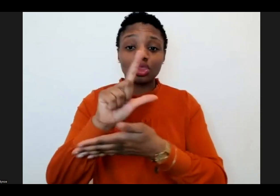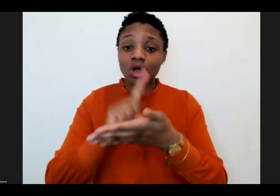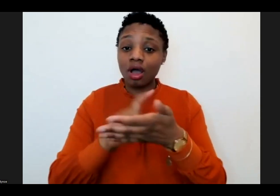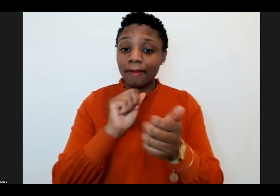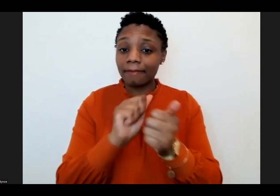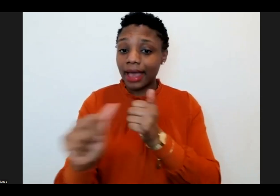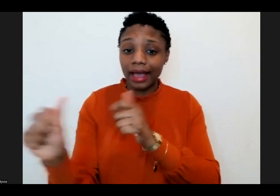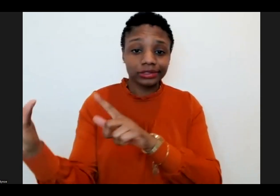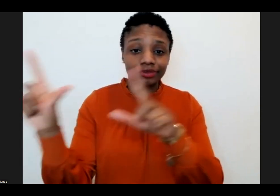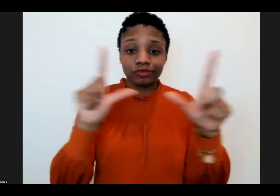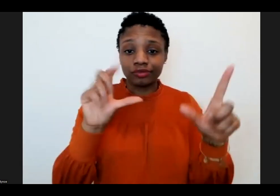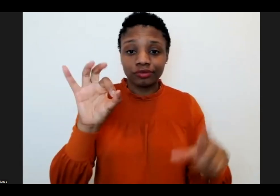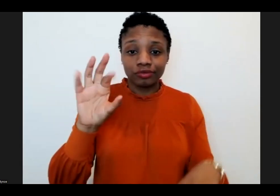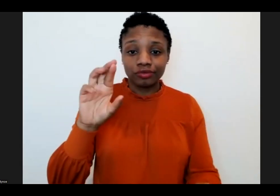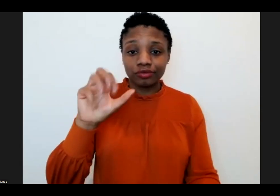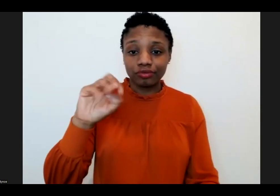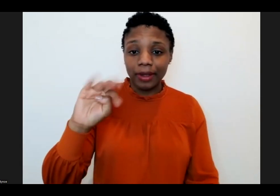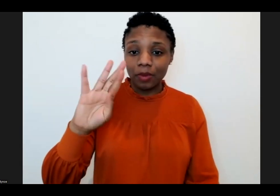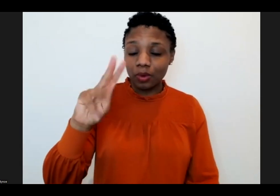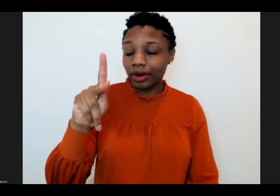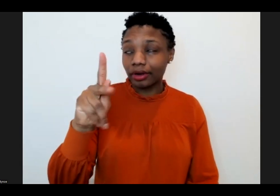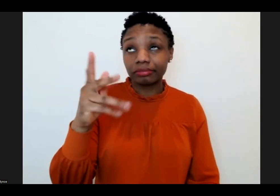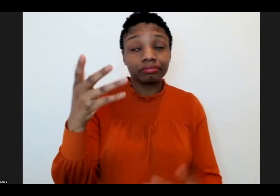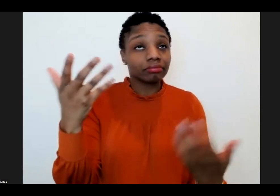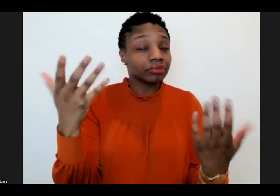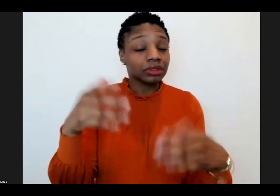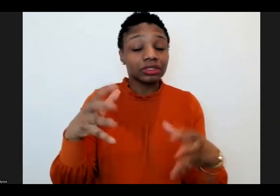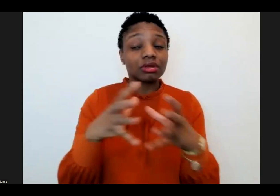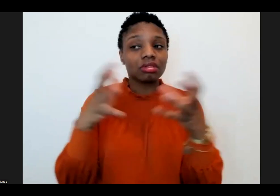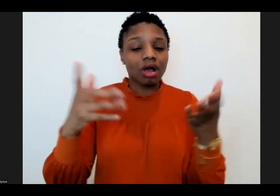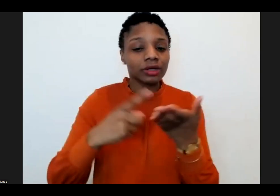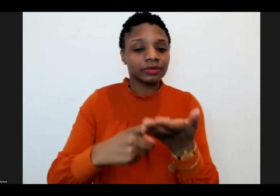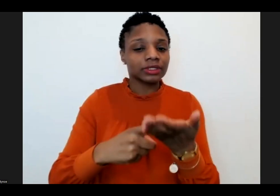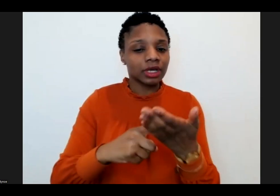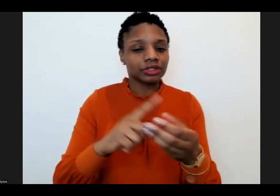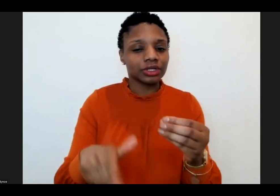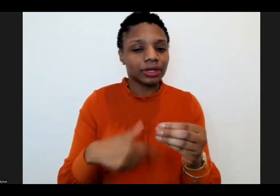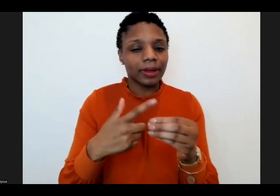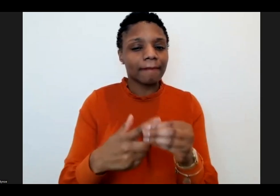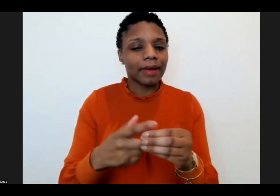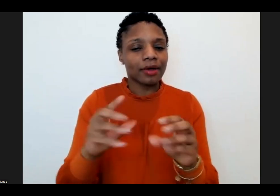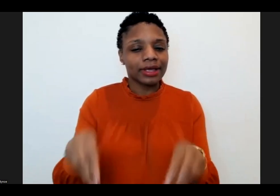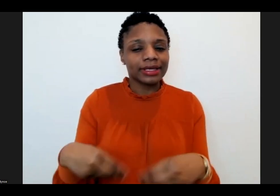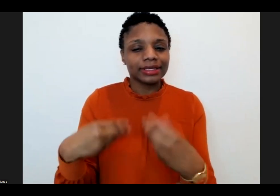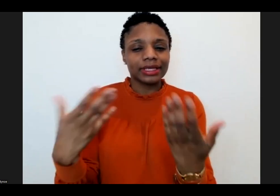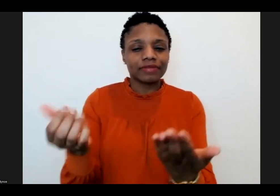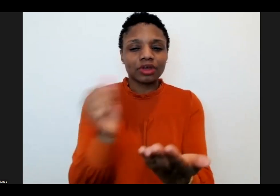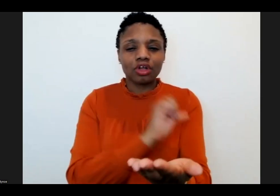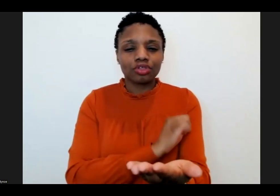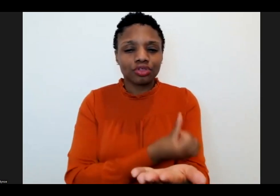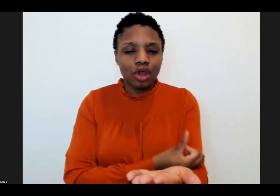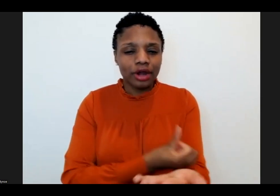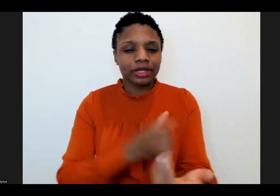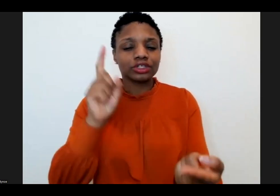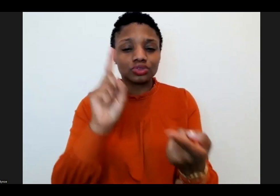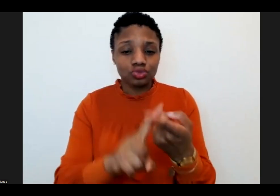hay un marco legislativo nuevo eh Hay mucha conversación de decir